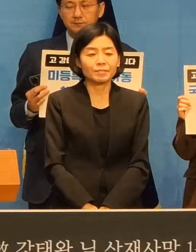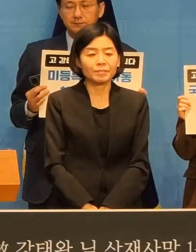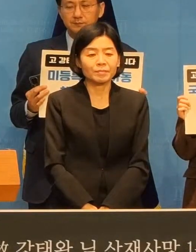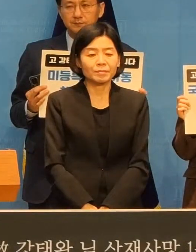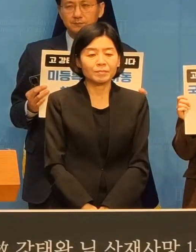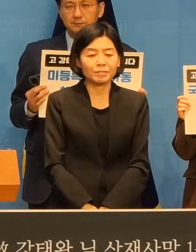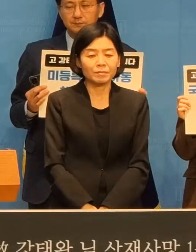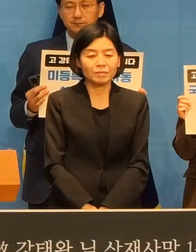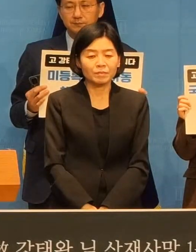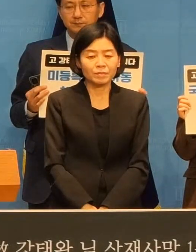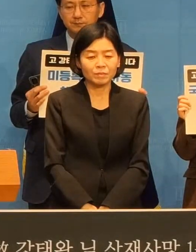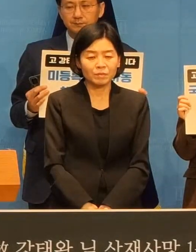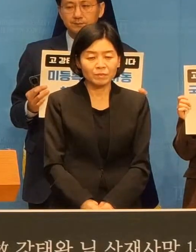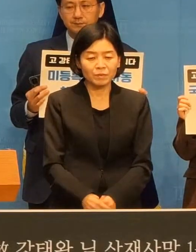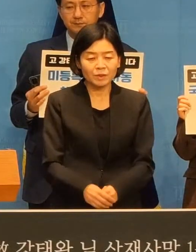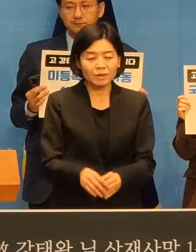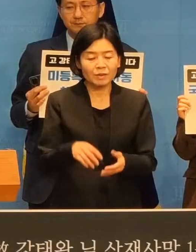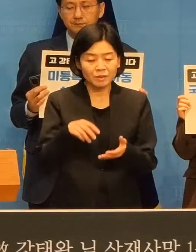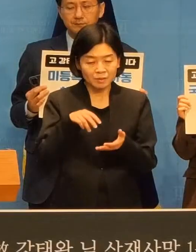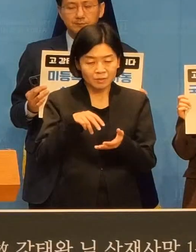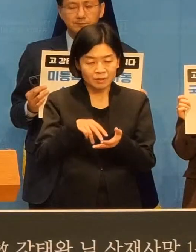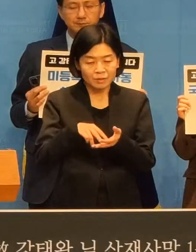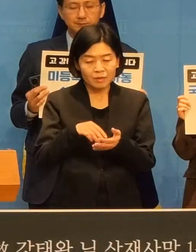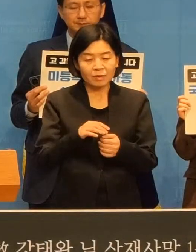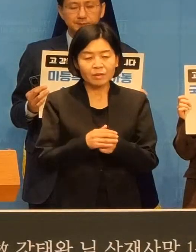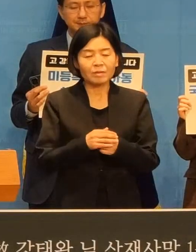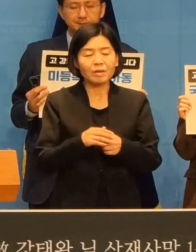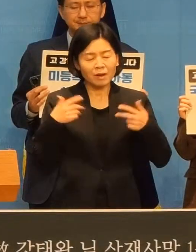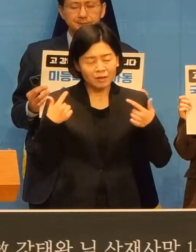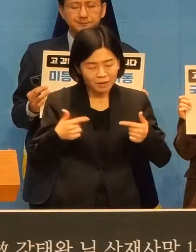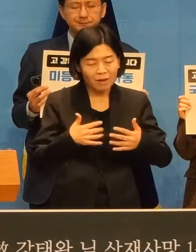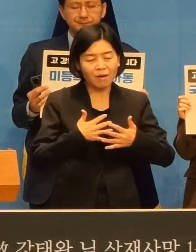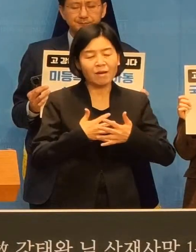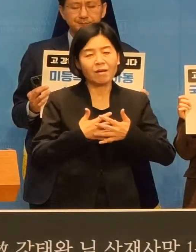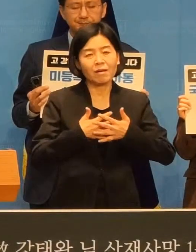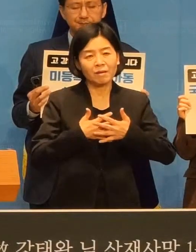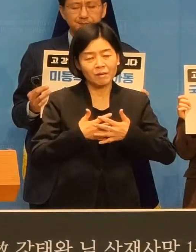이런 자리에 설 때마다 많이 긴장됩니다.